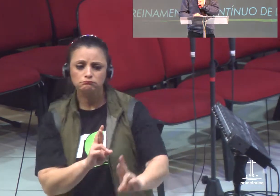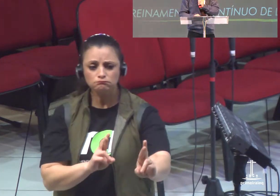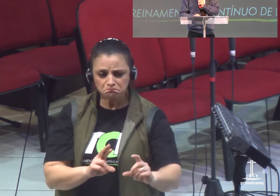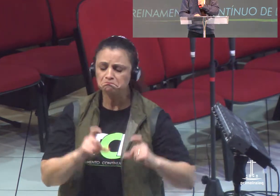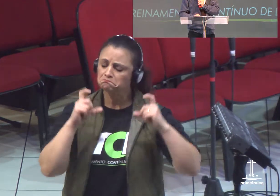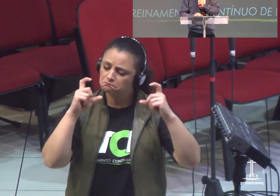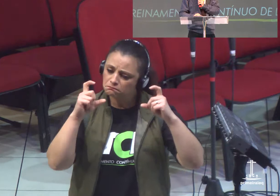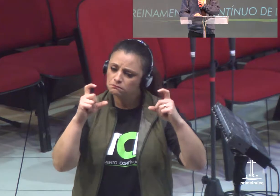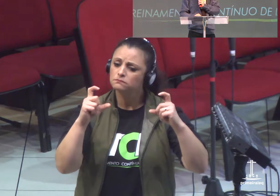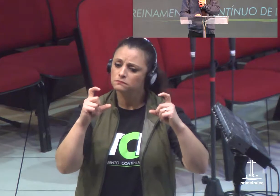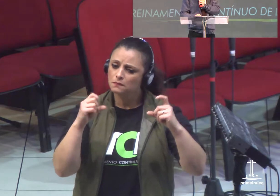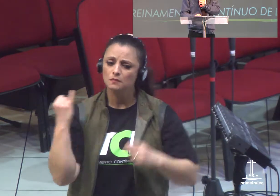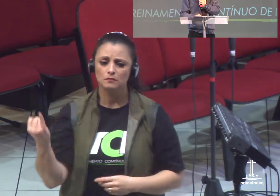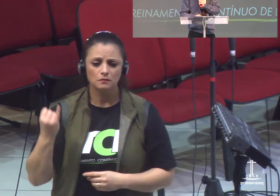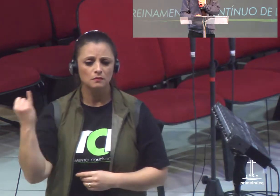interessantes.